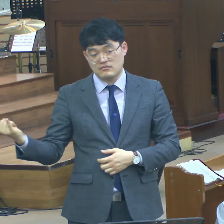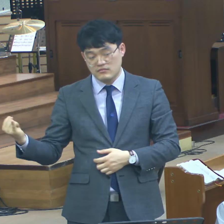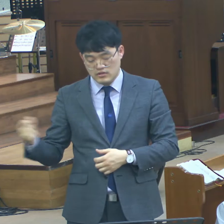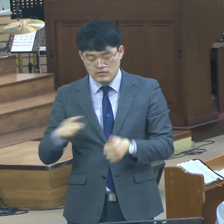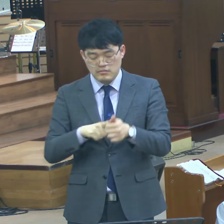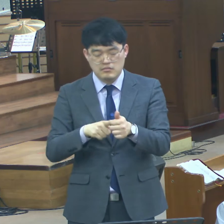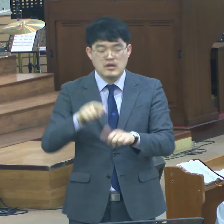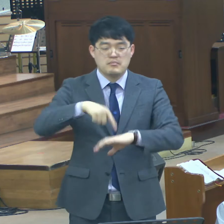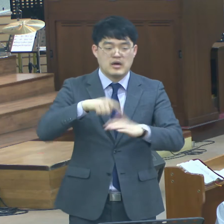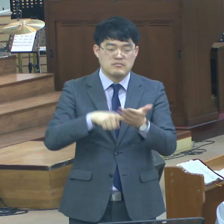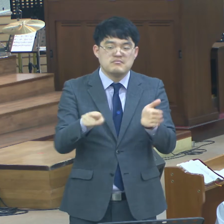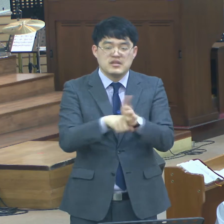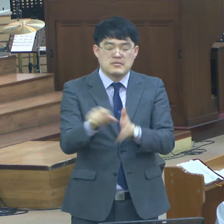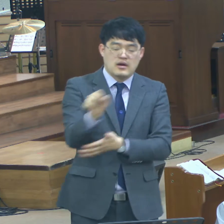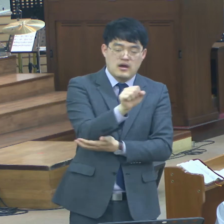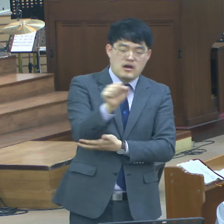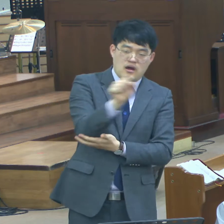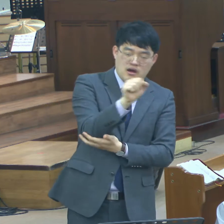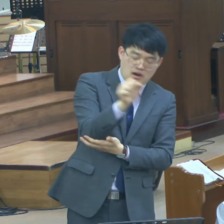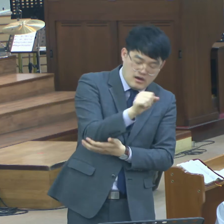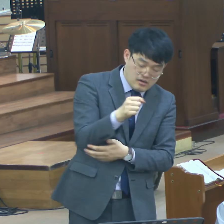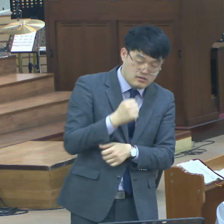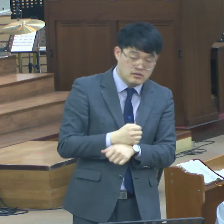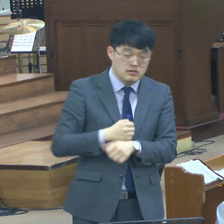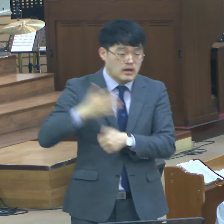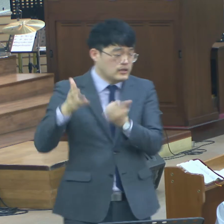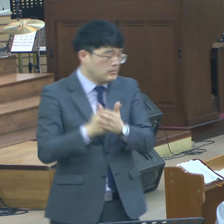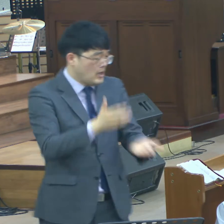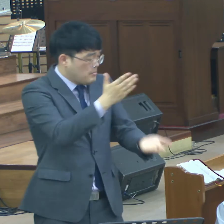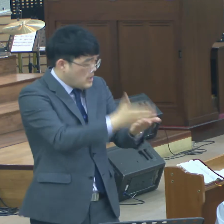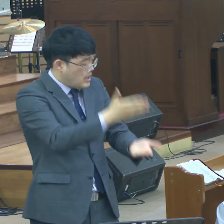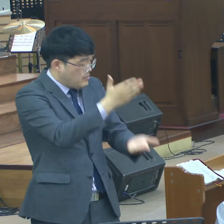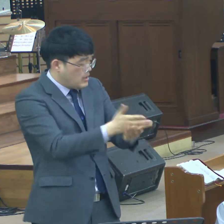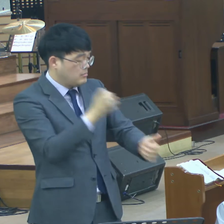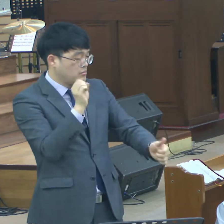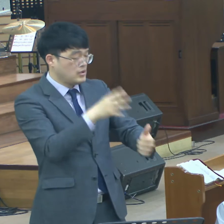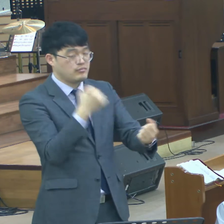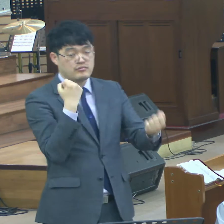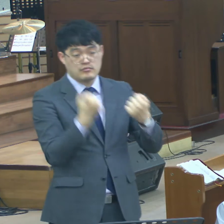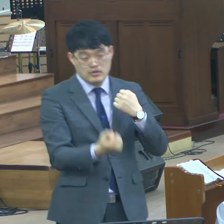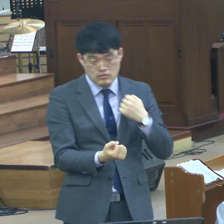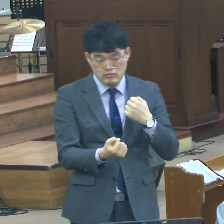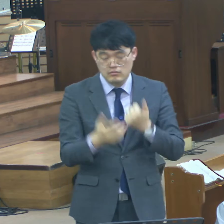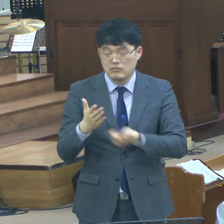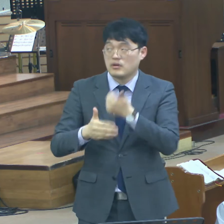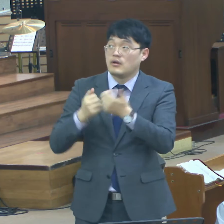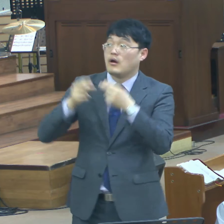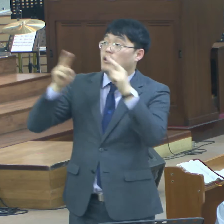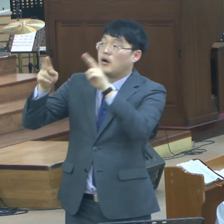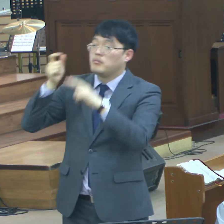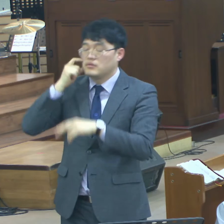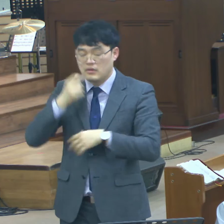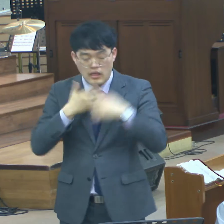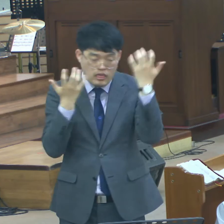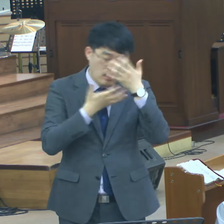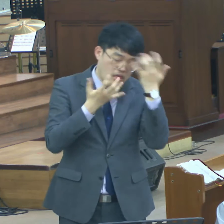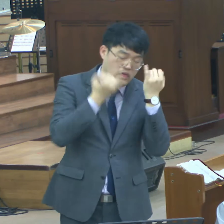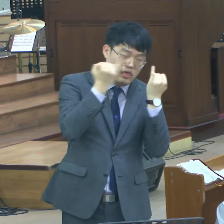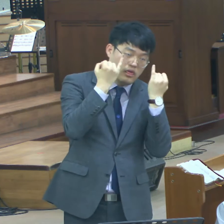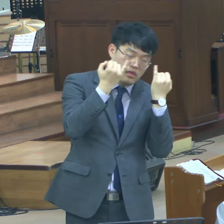못하게 했어요. 하나님이 2번이나 나타나서 이러면 안 된다고 말씀하셨어요. 하나님께로 돌아오지 못했어요.